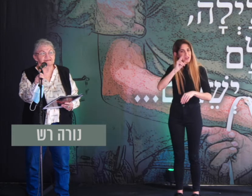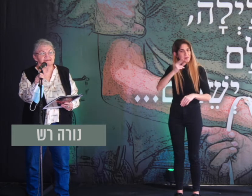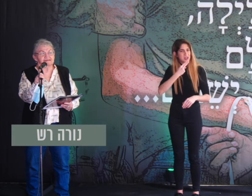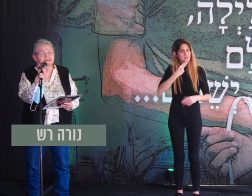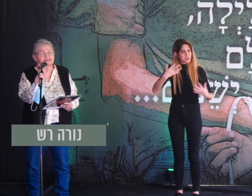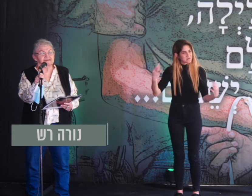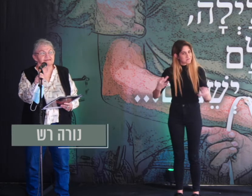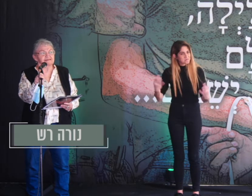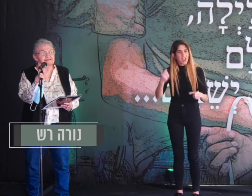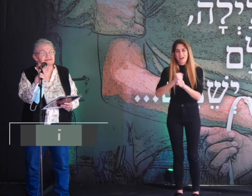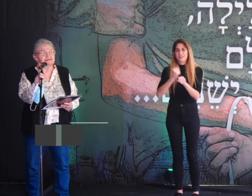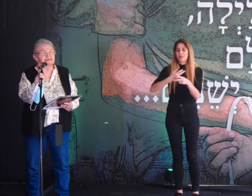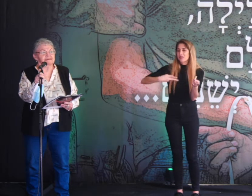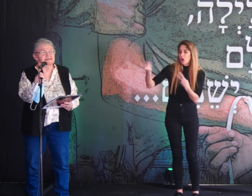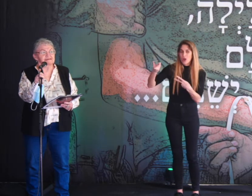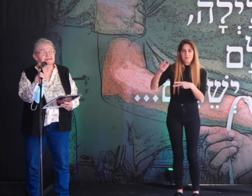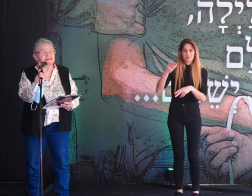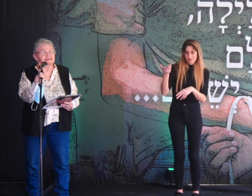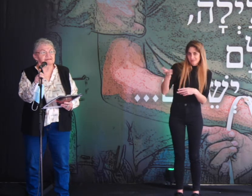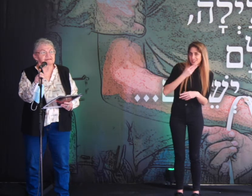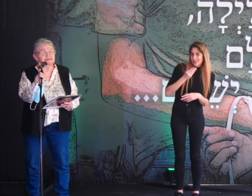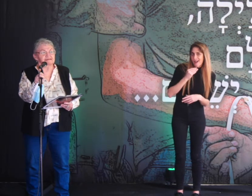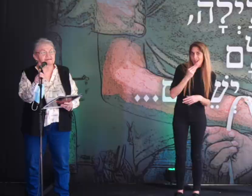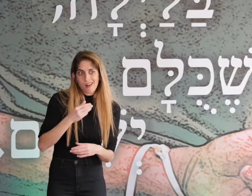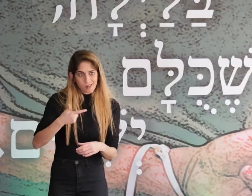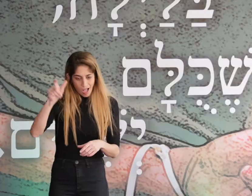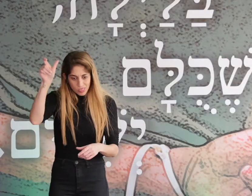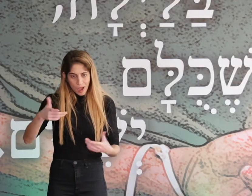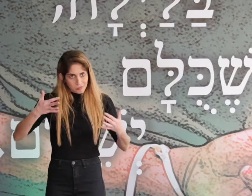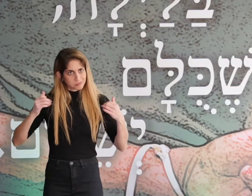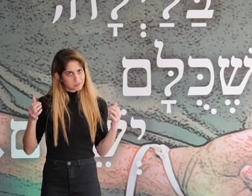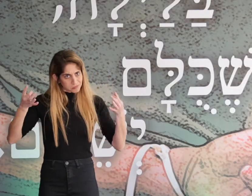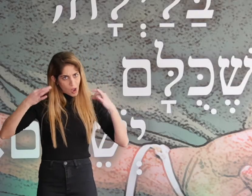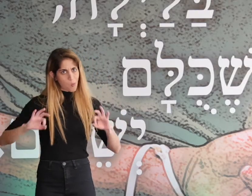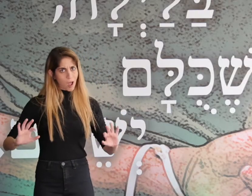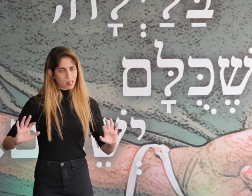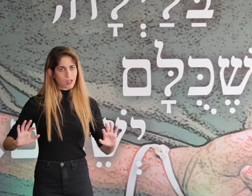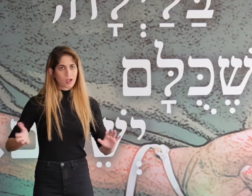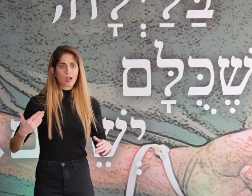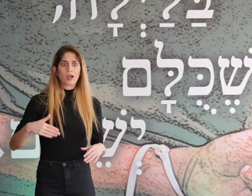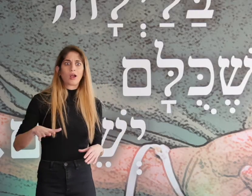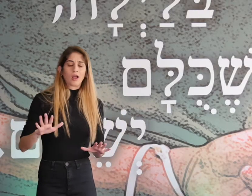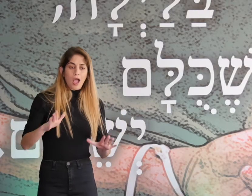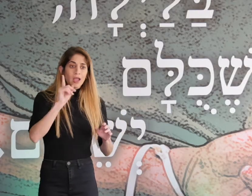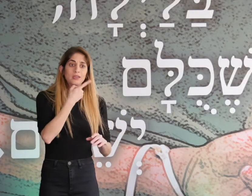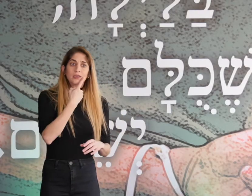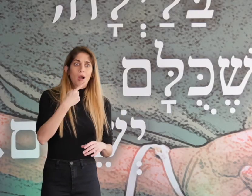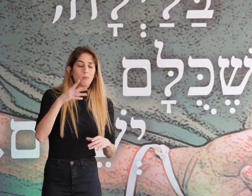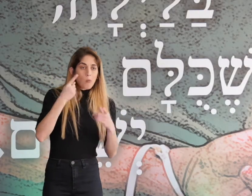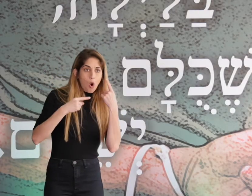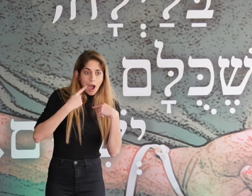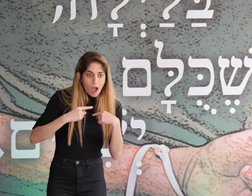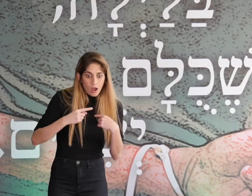עבד בבתי חולים ישראלים, אדם מכובד. מאירים את כל המשפחה, סבתא צורחת, האמא בוכה, מכניסים את כולם